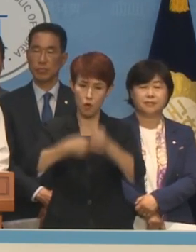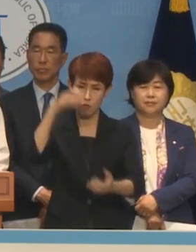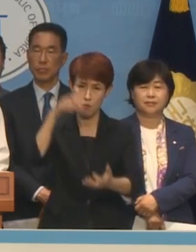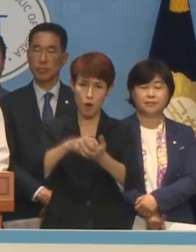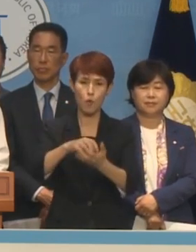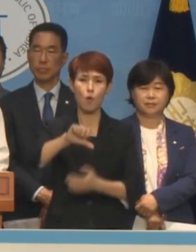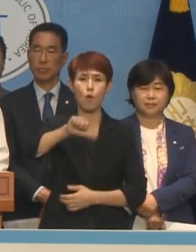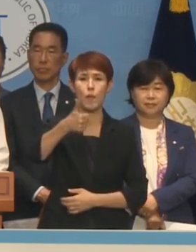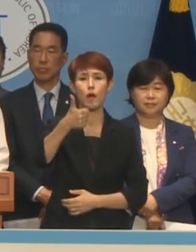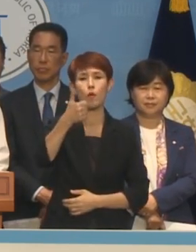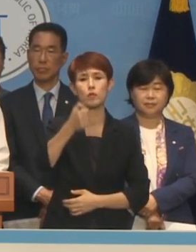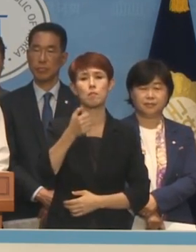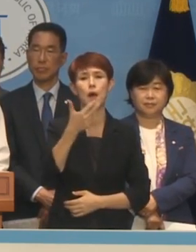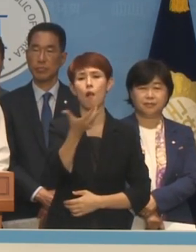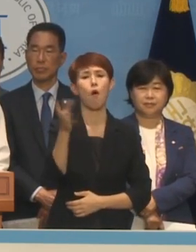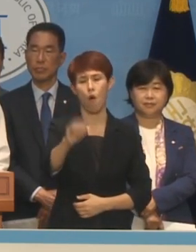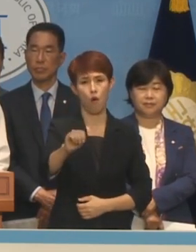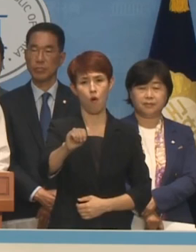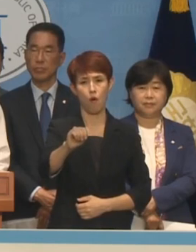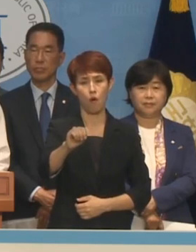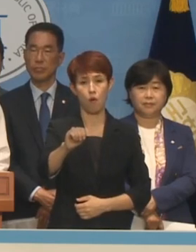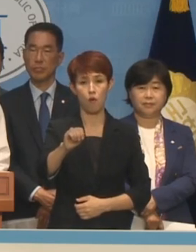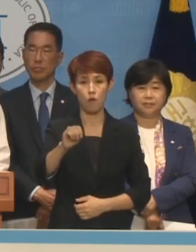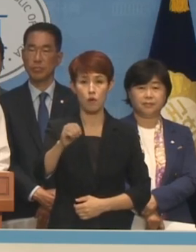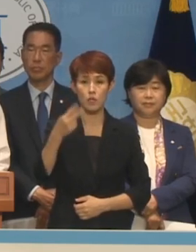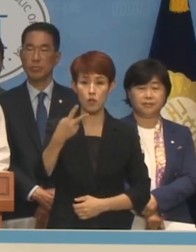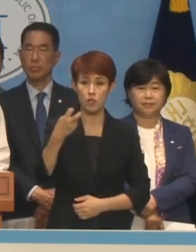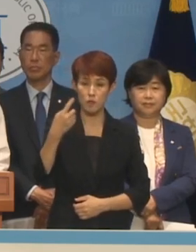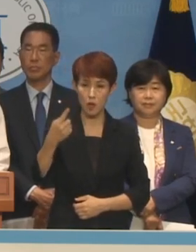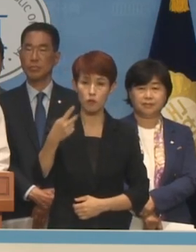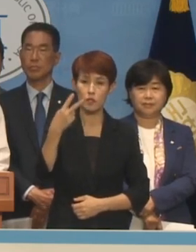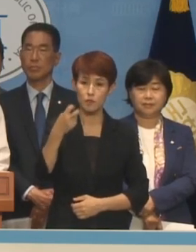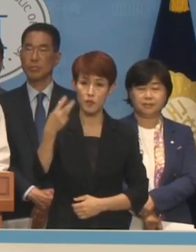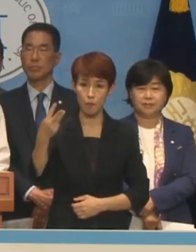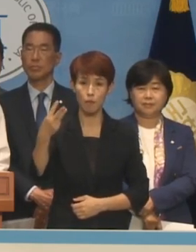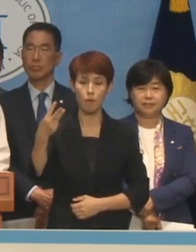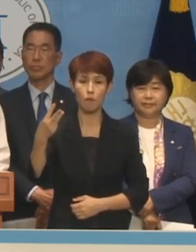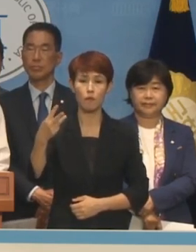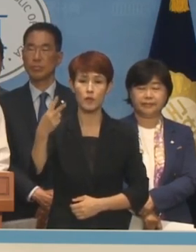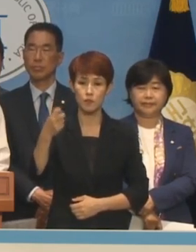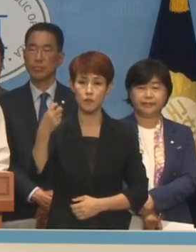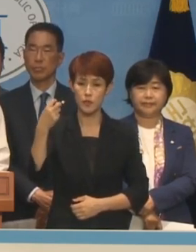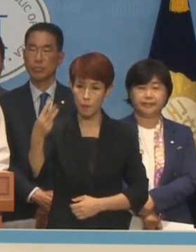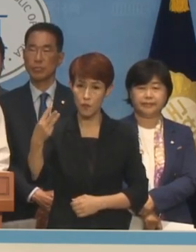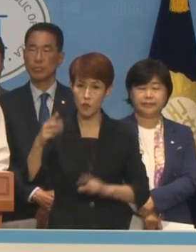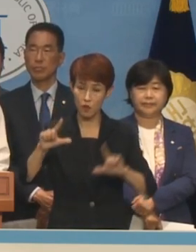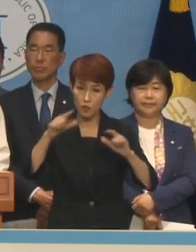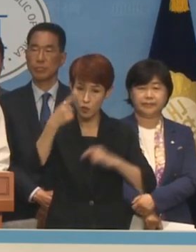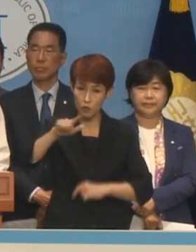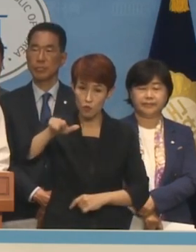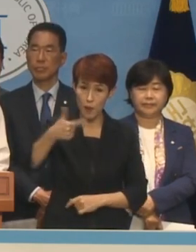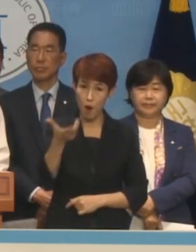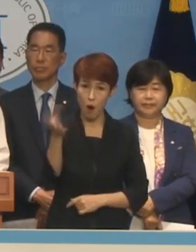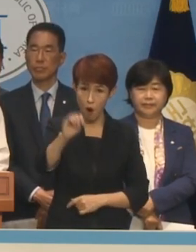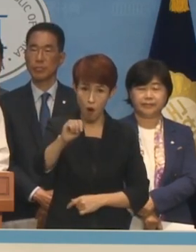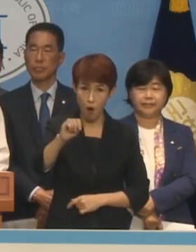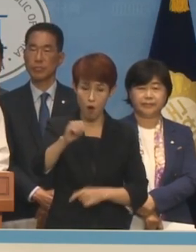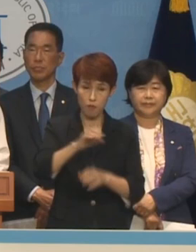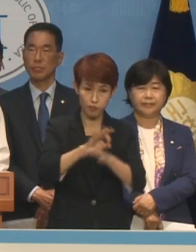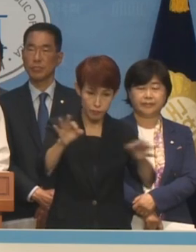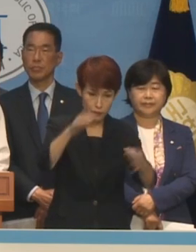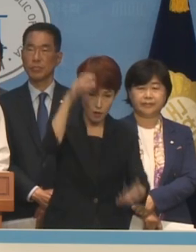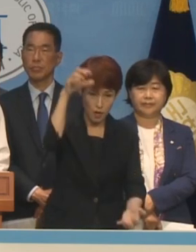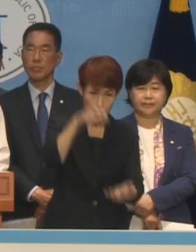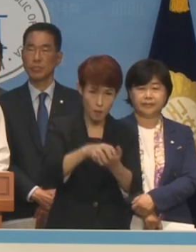배당액만 558억 원이다. 2021년, 2023년 및 2023년 1,600억 중간 배당액을